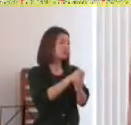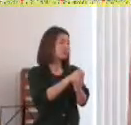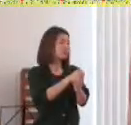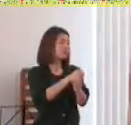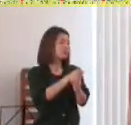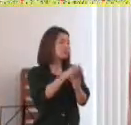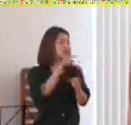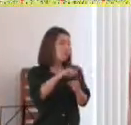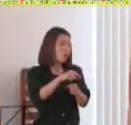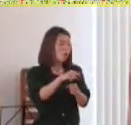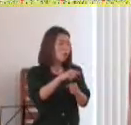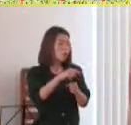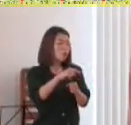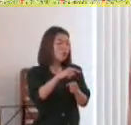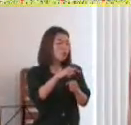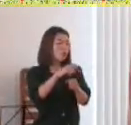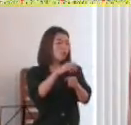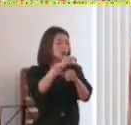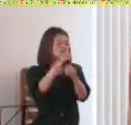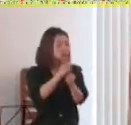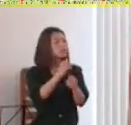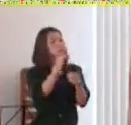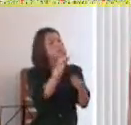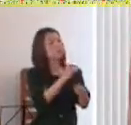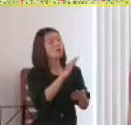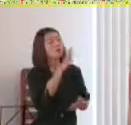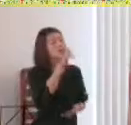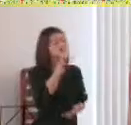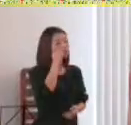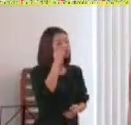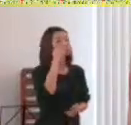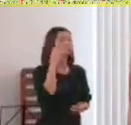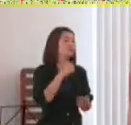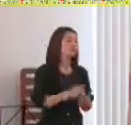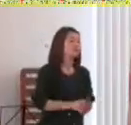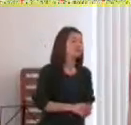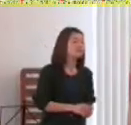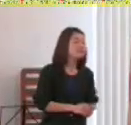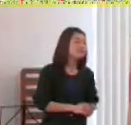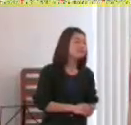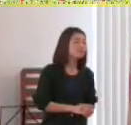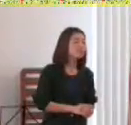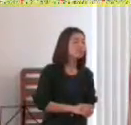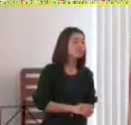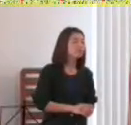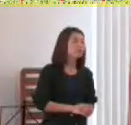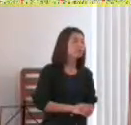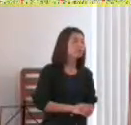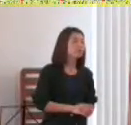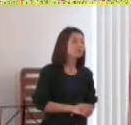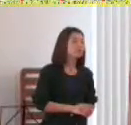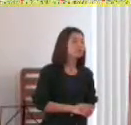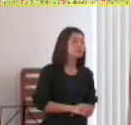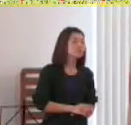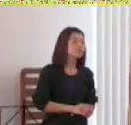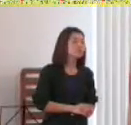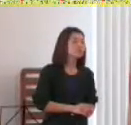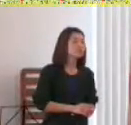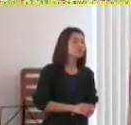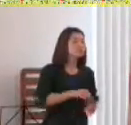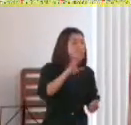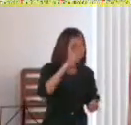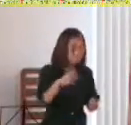い時間ですけれども、あれを読めばですね、イエス様は共にいてくださるということがどんなことか分かるはずなん